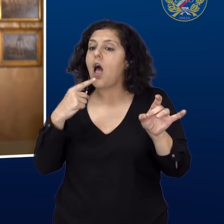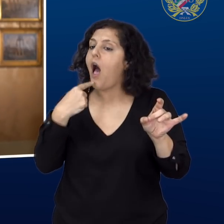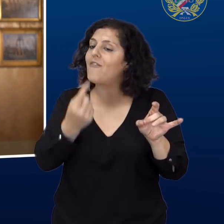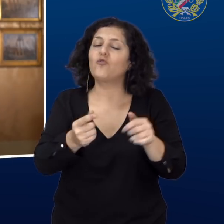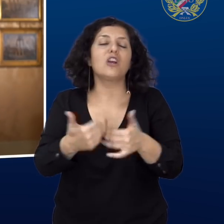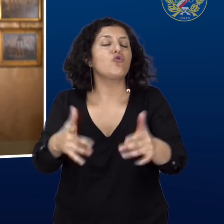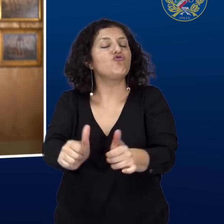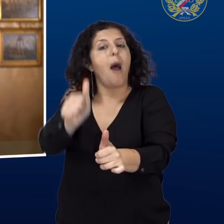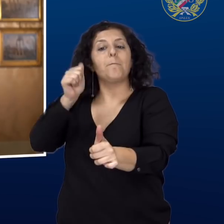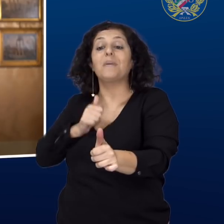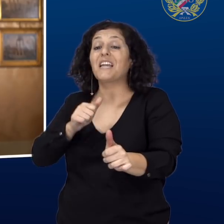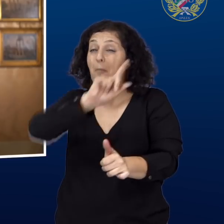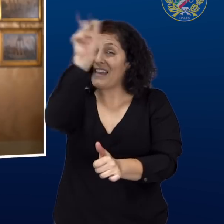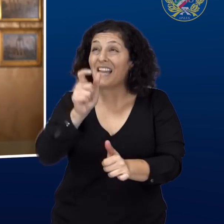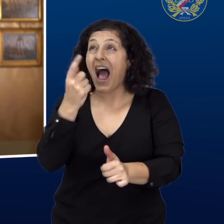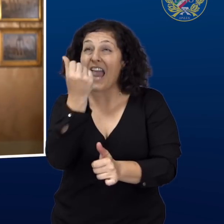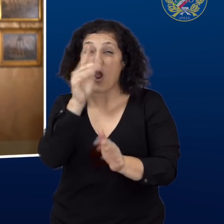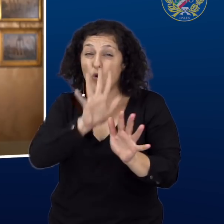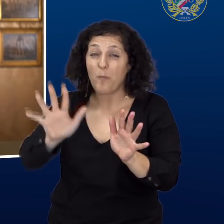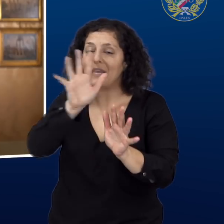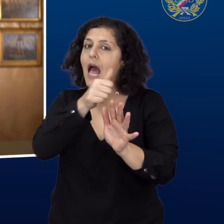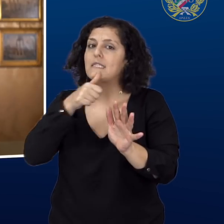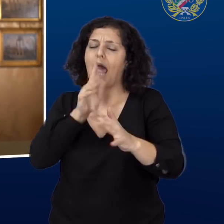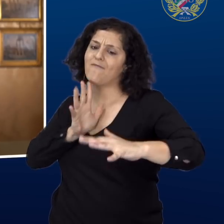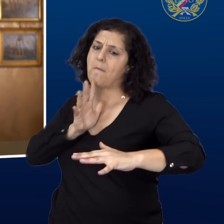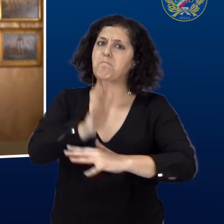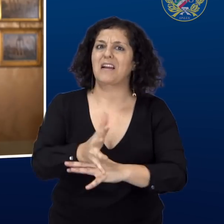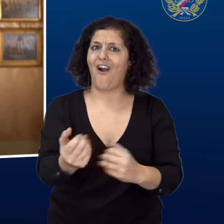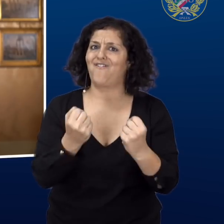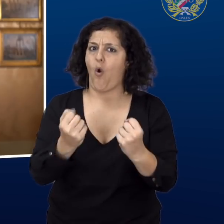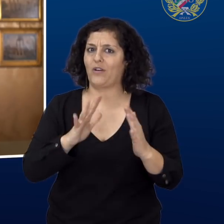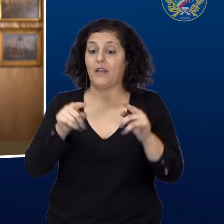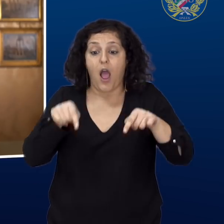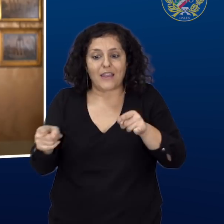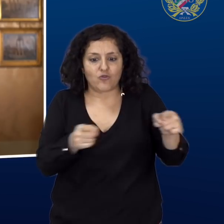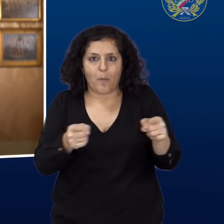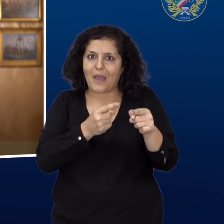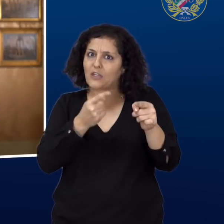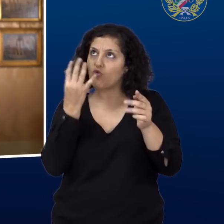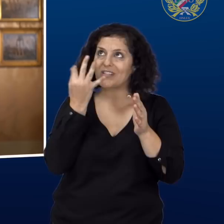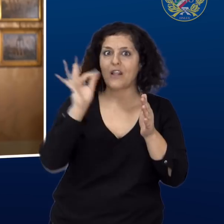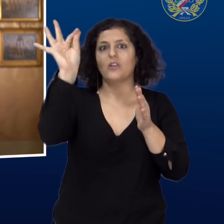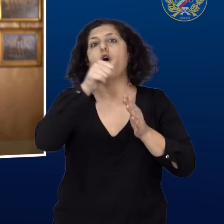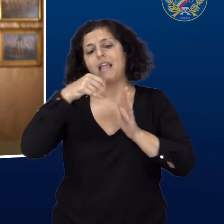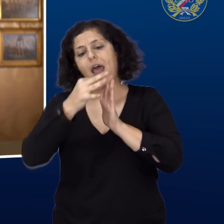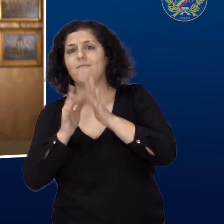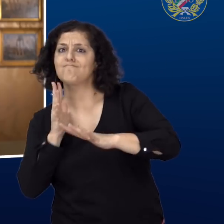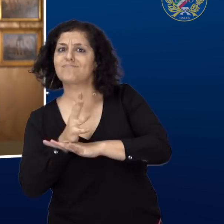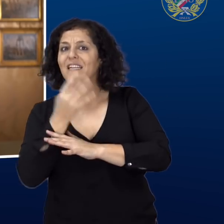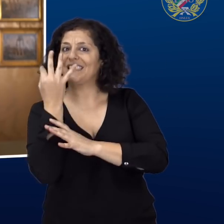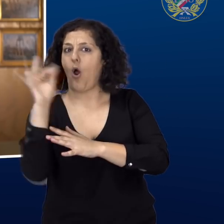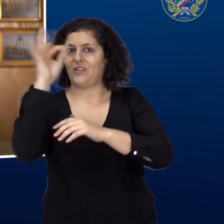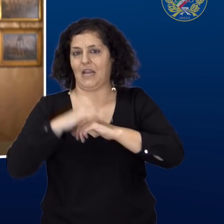di una terapia d'urto. È una situazione straordinaria che necessita di misure straordinarie. Chiederemo all'Unione Europea